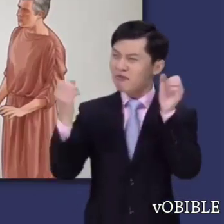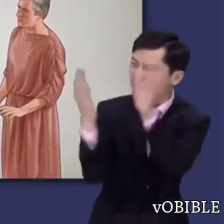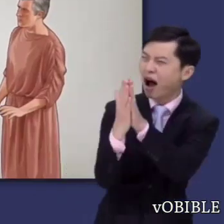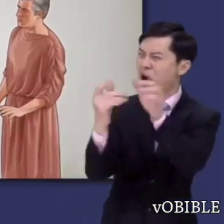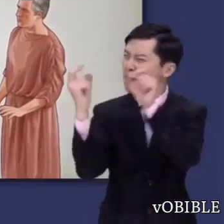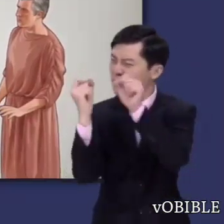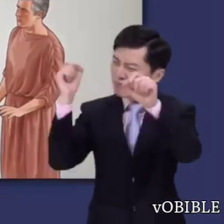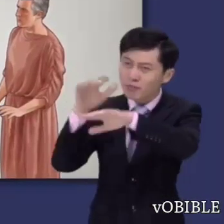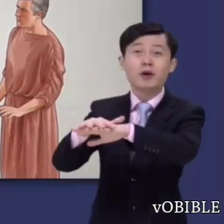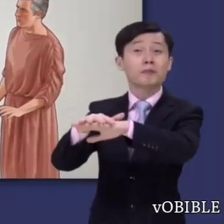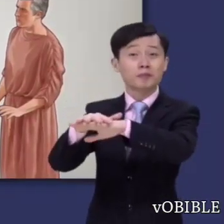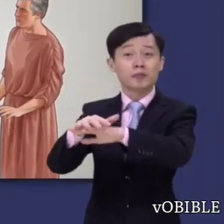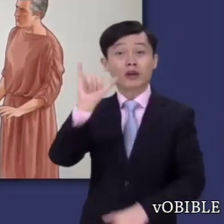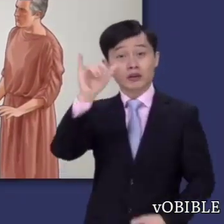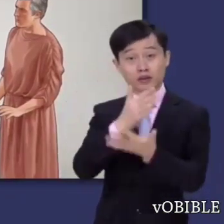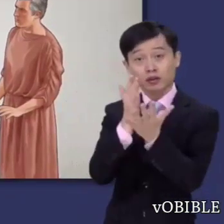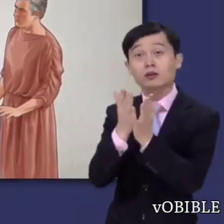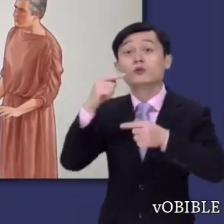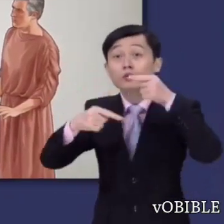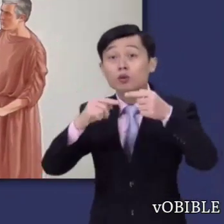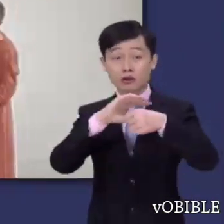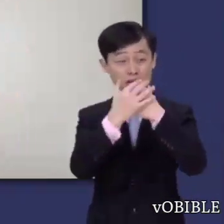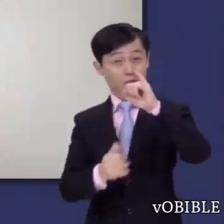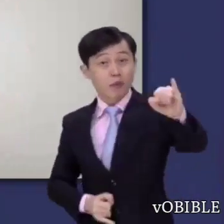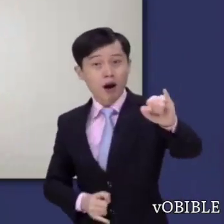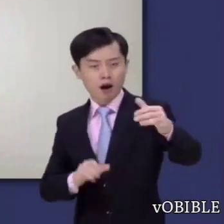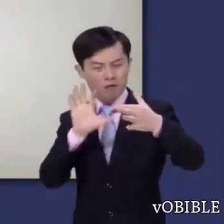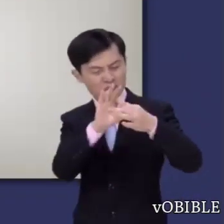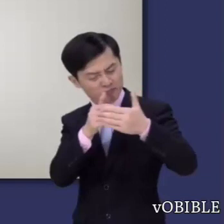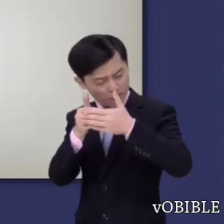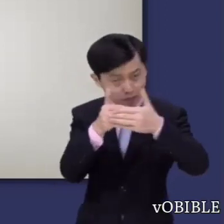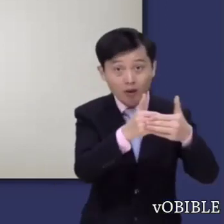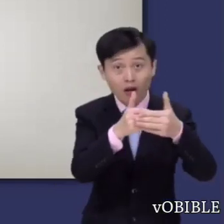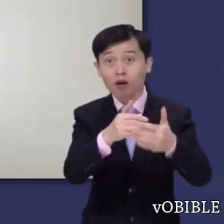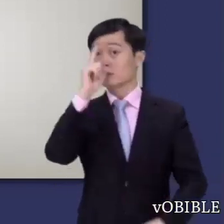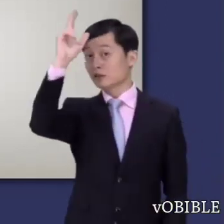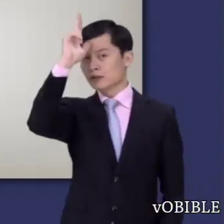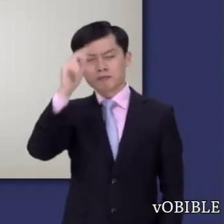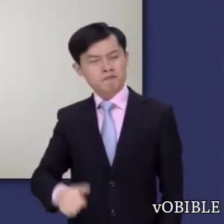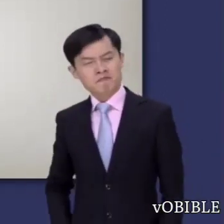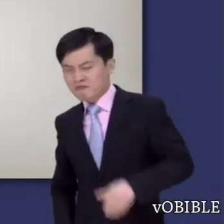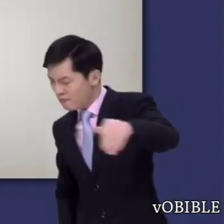他也说，谁跟世俗友好，就是跟上帝敌对。